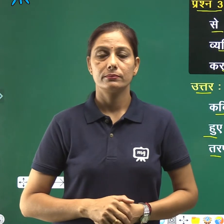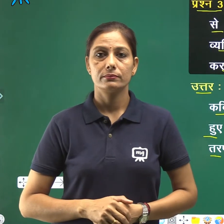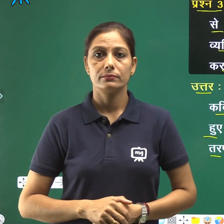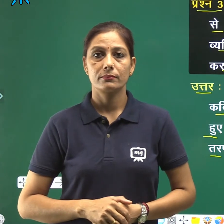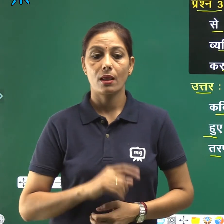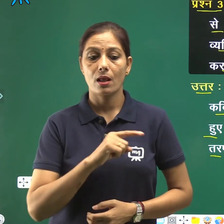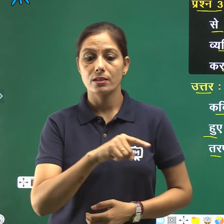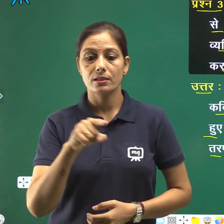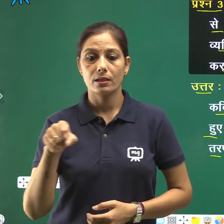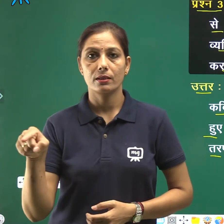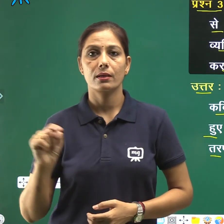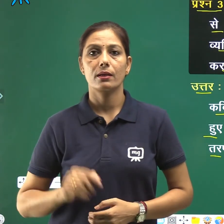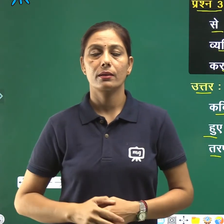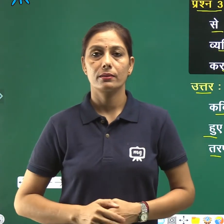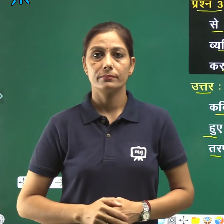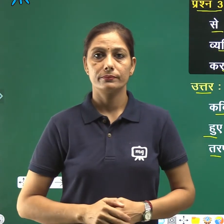संकेत कर रहा है।